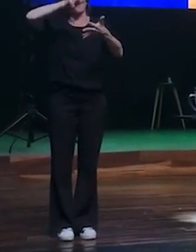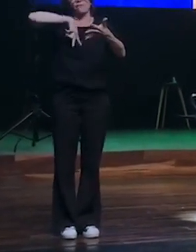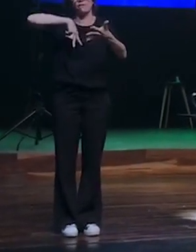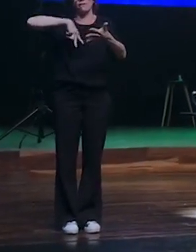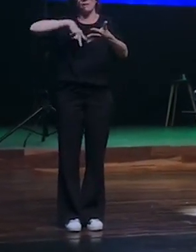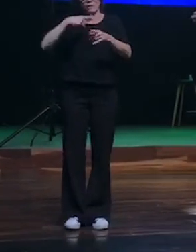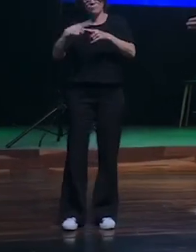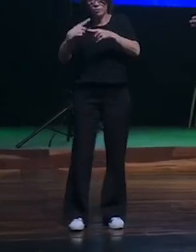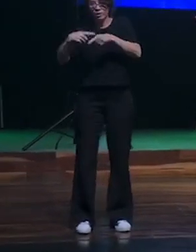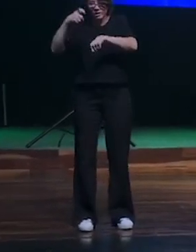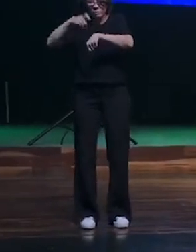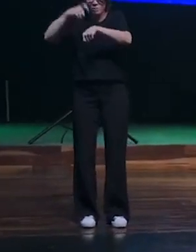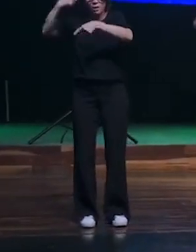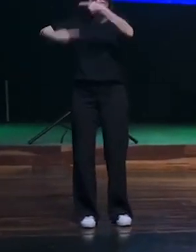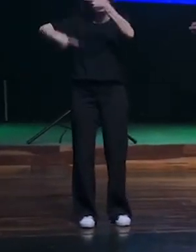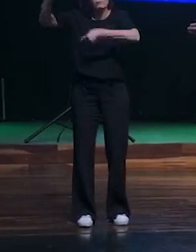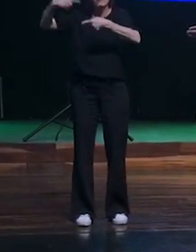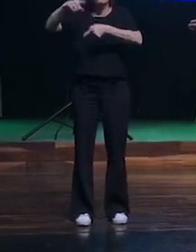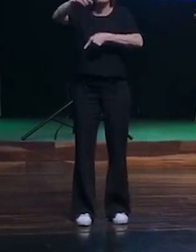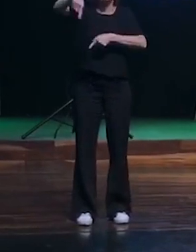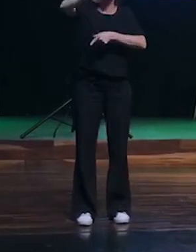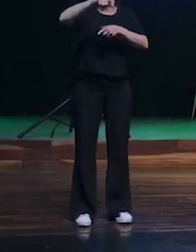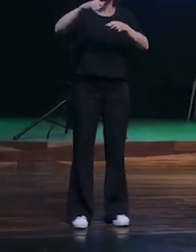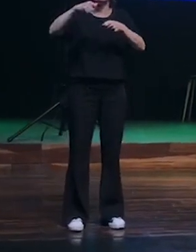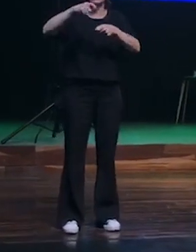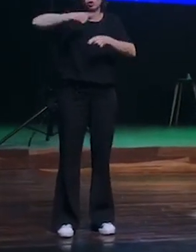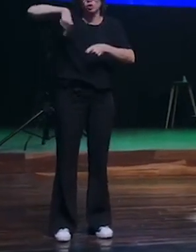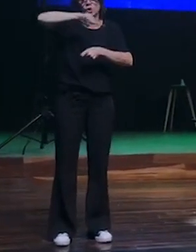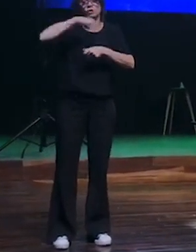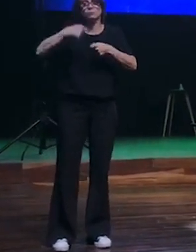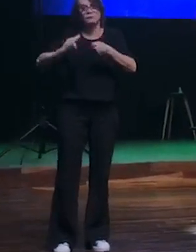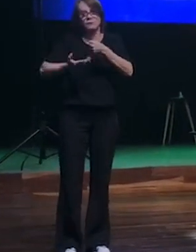Porque na hora de debater, você precisa ter fundamento.